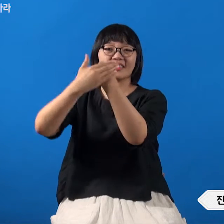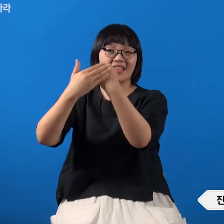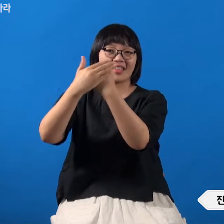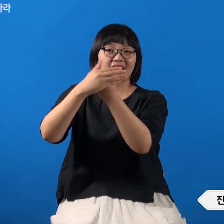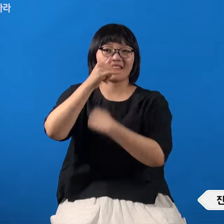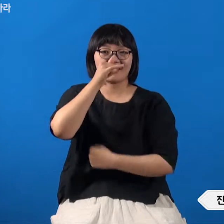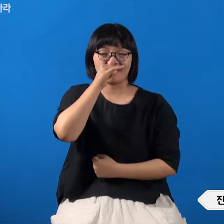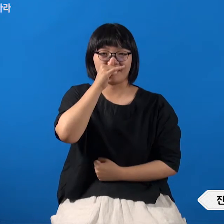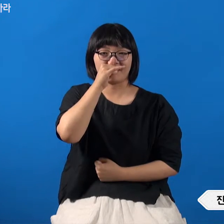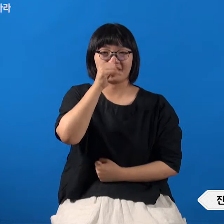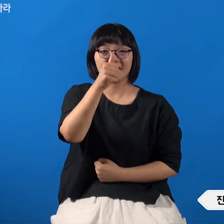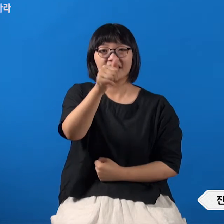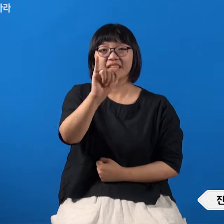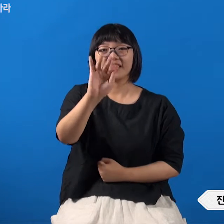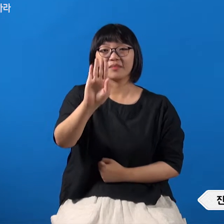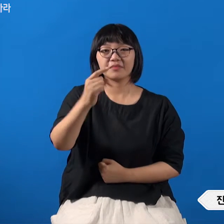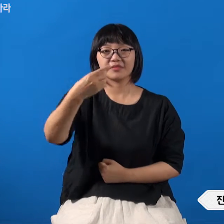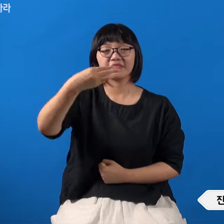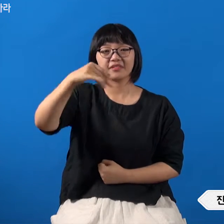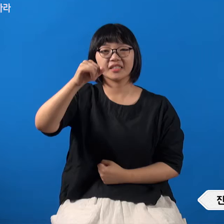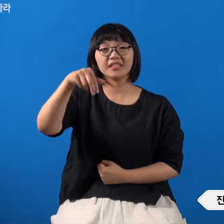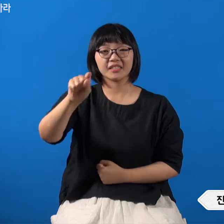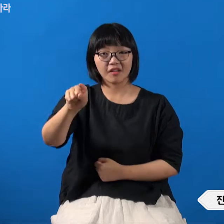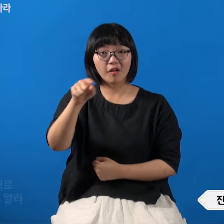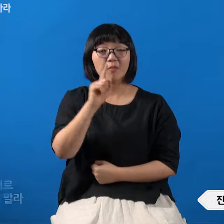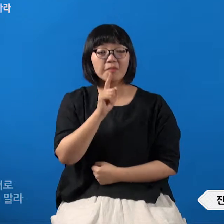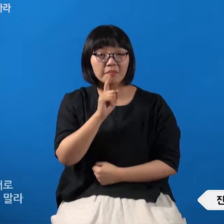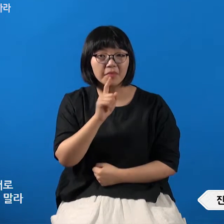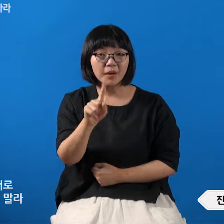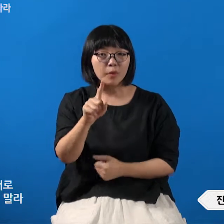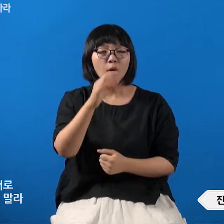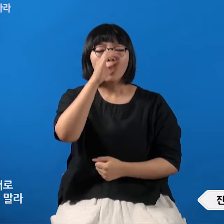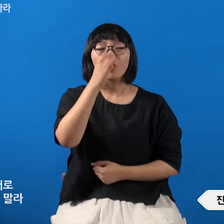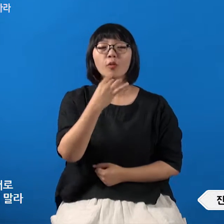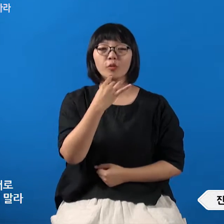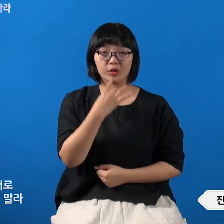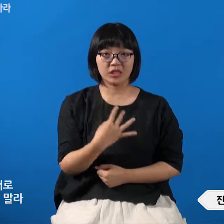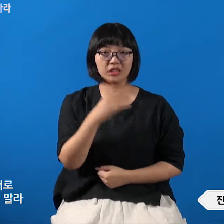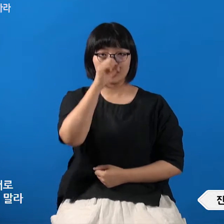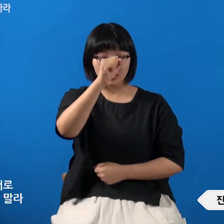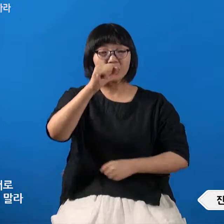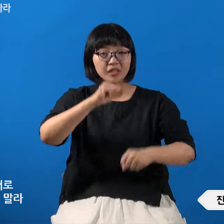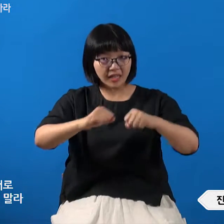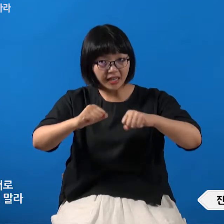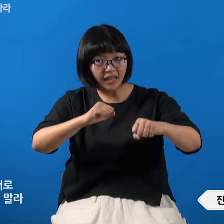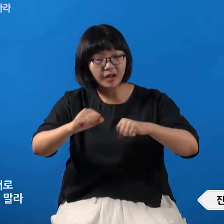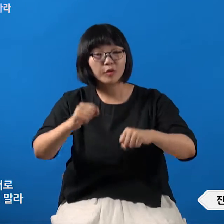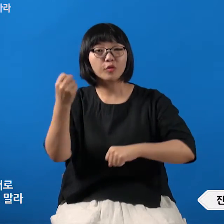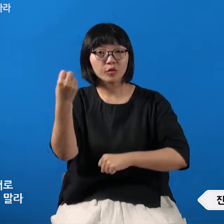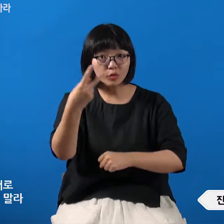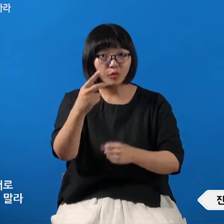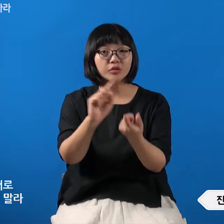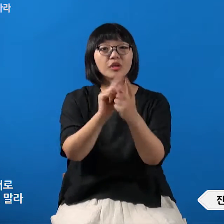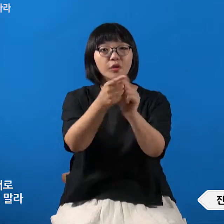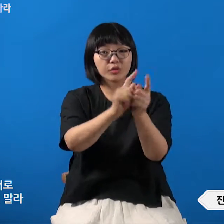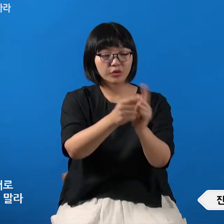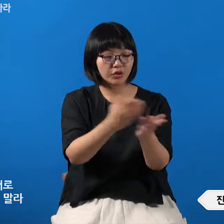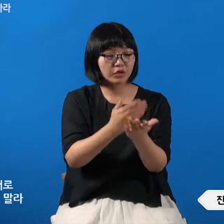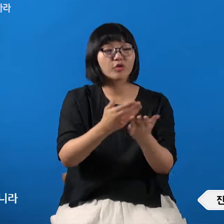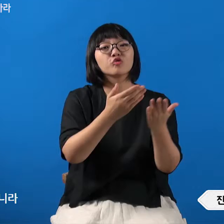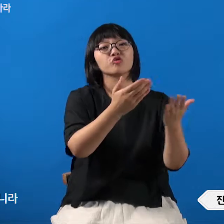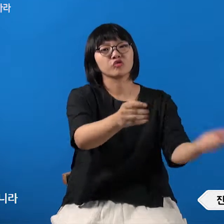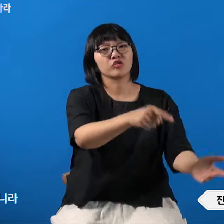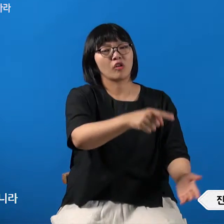우리에게 말씀합니다. 오직 선을 행함과 서로 나누어 주기를 잊지 말라. 하나님은 이 같은 제사를